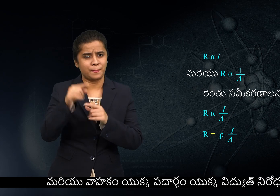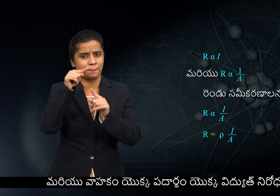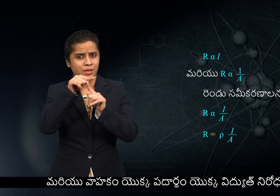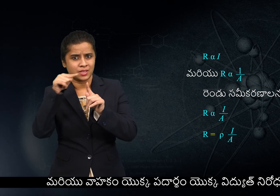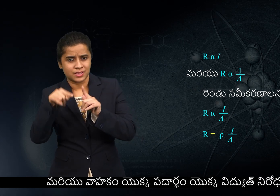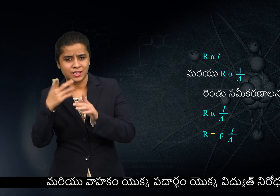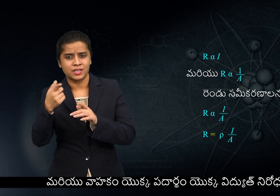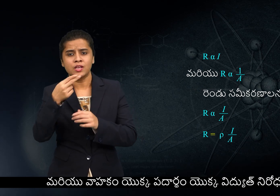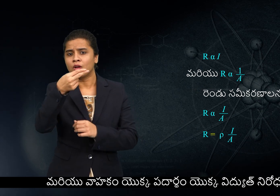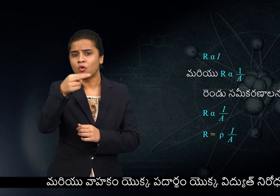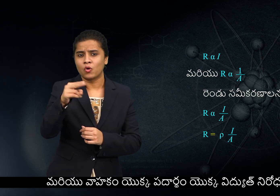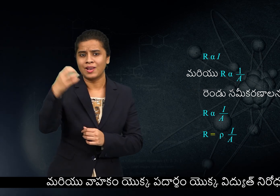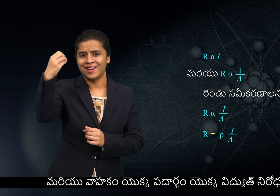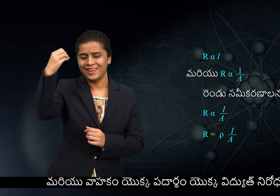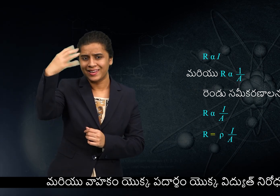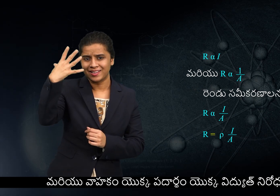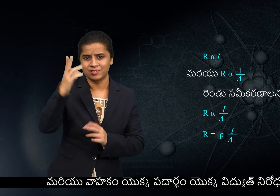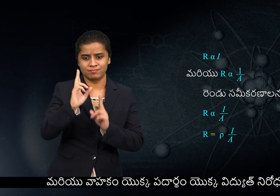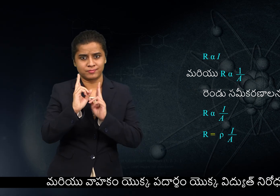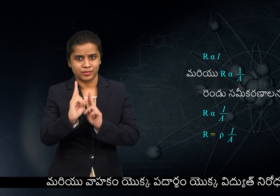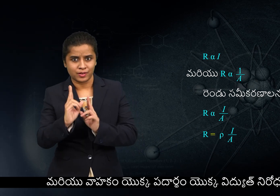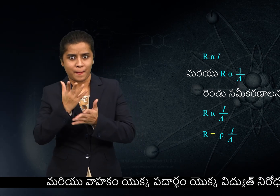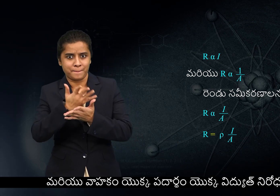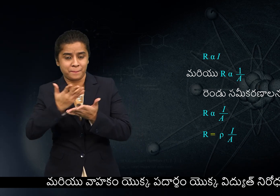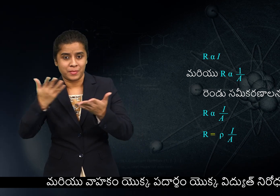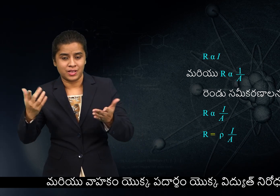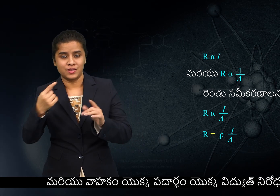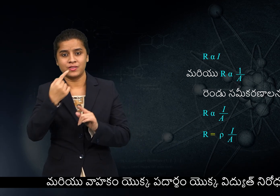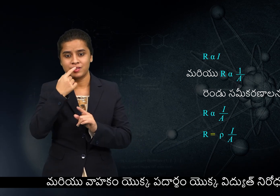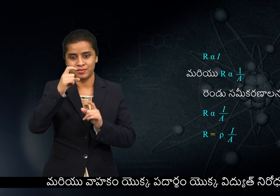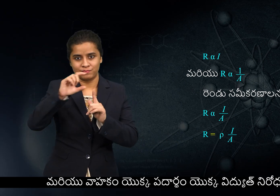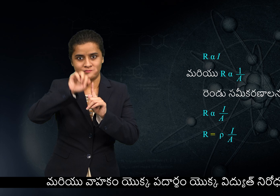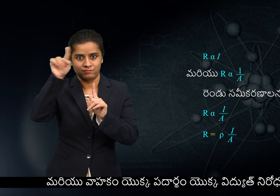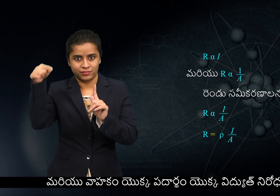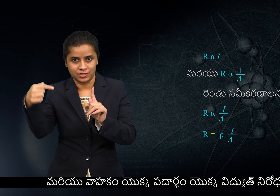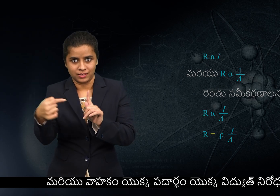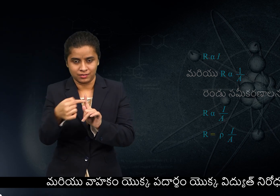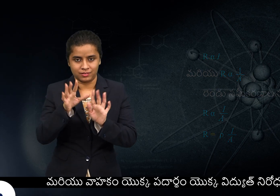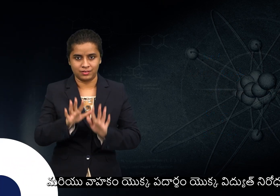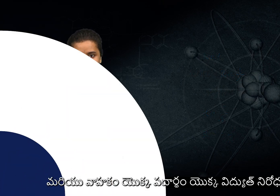మరియు వాహకం యొక్క పదార్థం యొక్క విద్యుత్ నిరోధకత అంటారు.